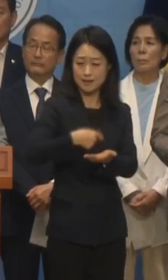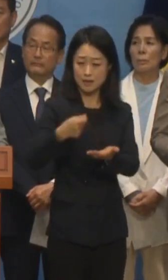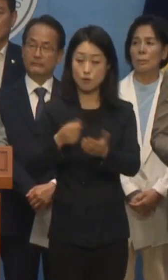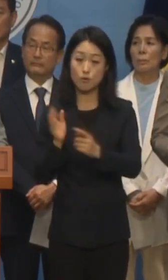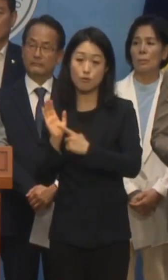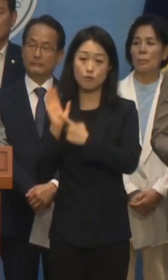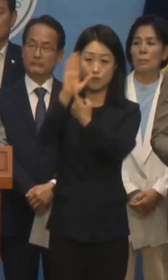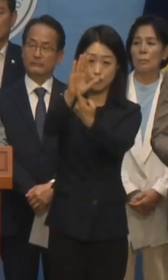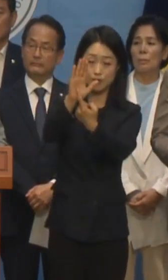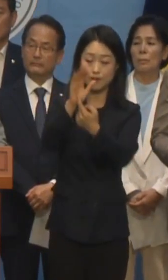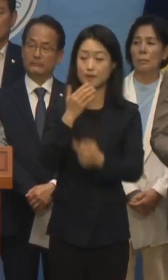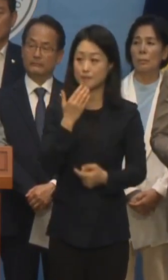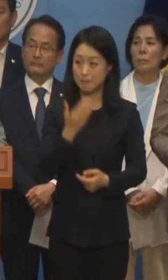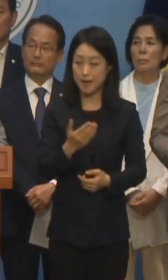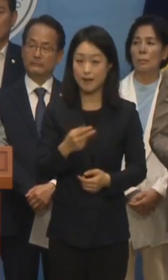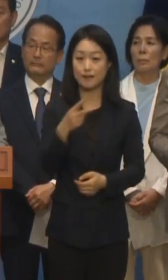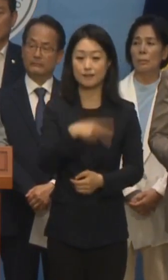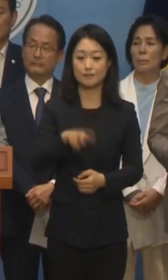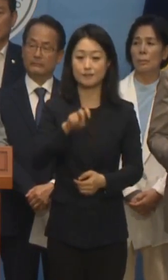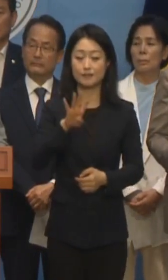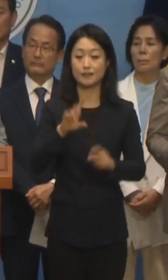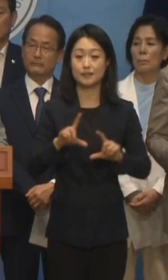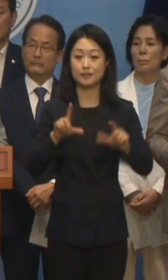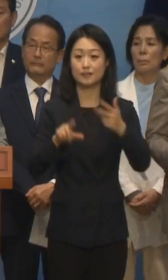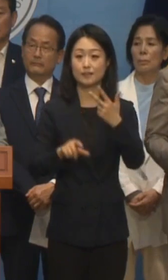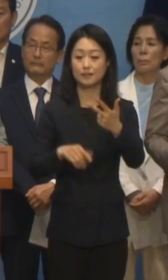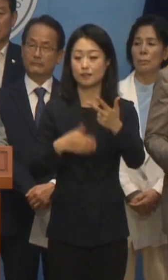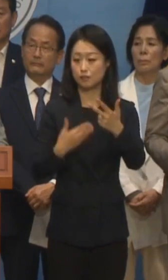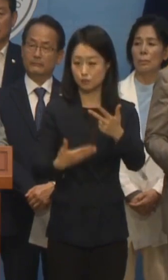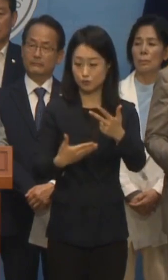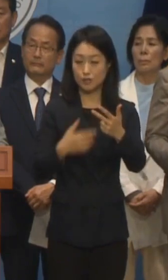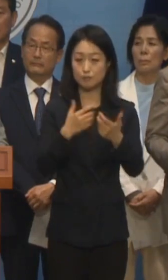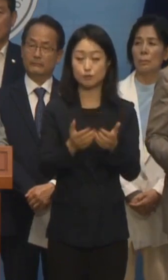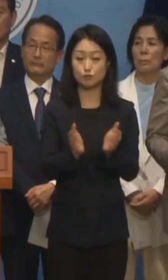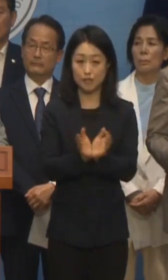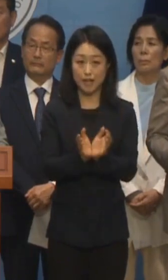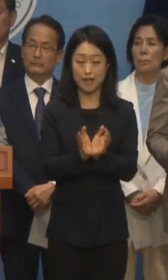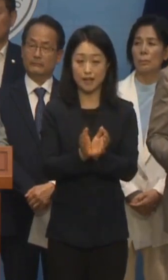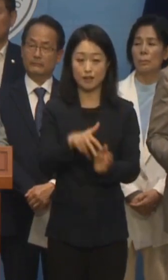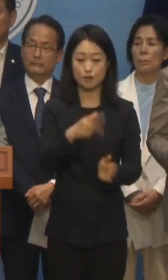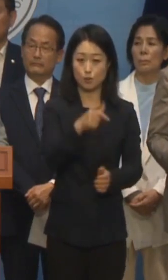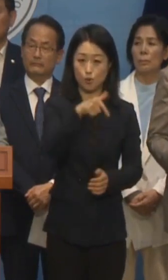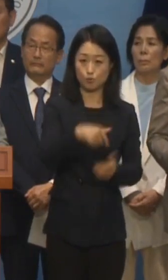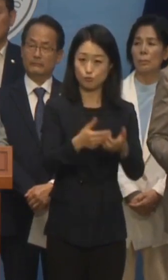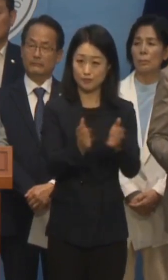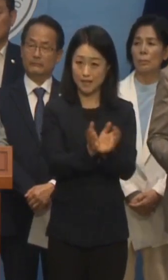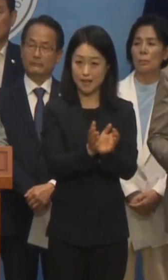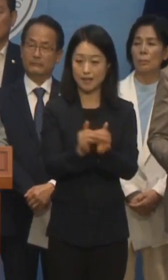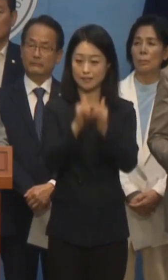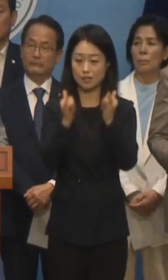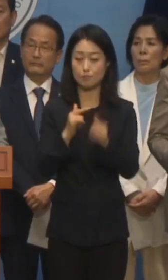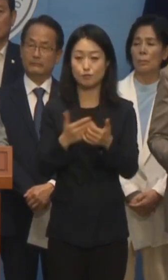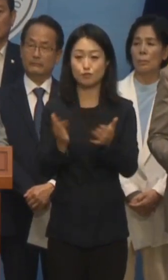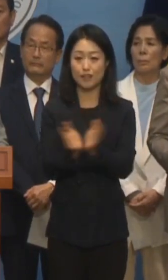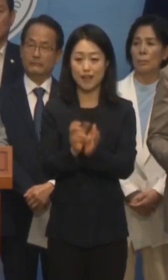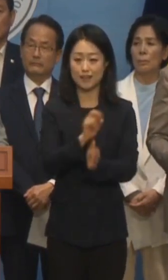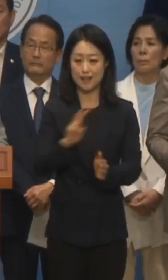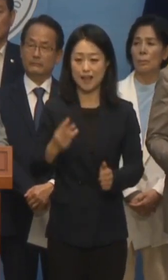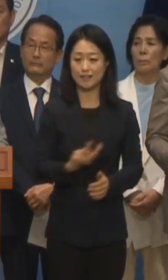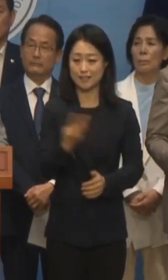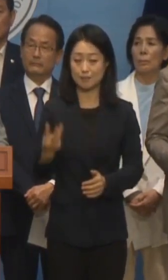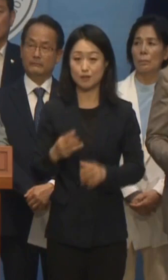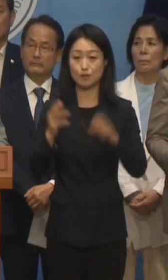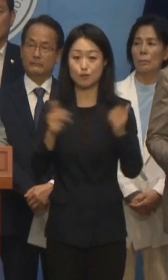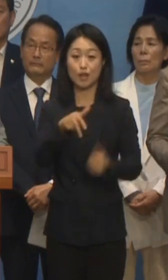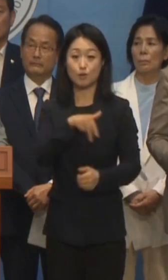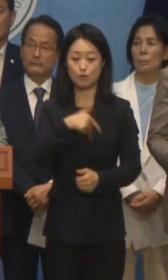기록하도록 노력하겠습니다. 2024년 7월 9일 더불어민주당, 조국혁신당, 사회민주당 등 야3당